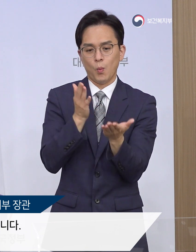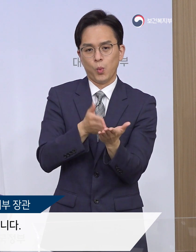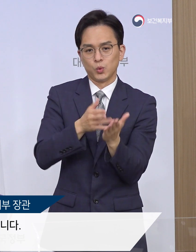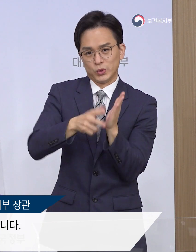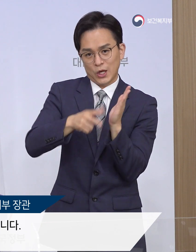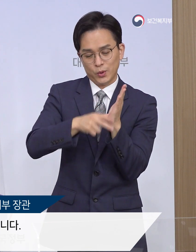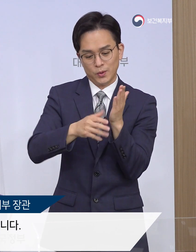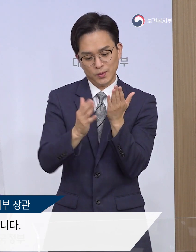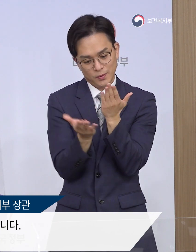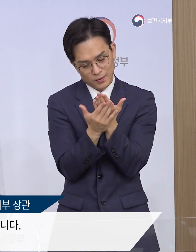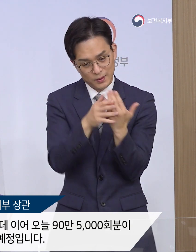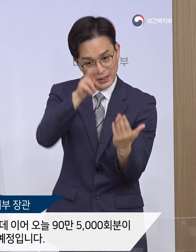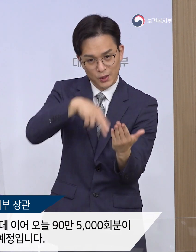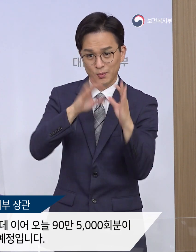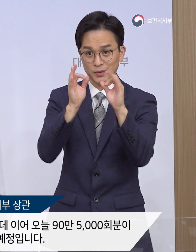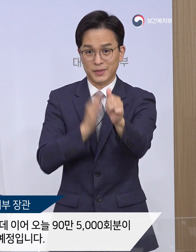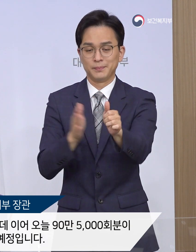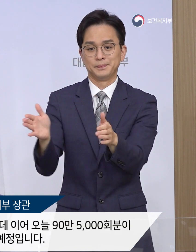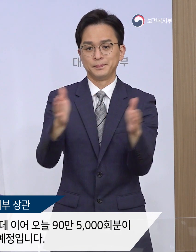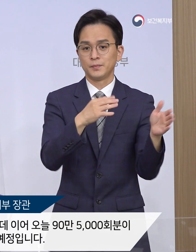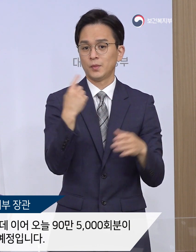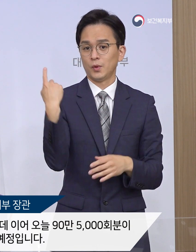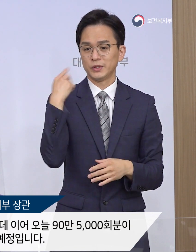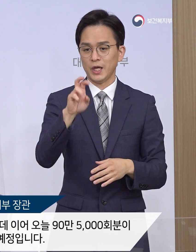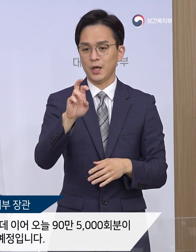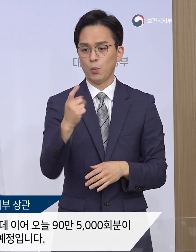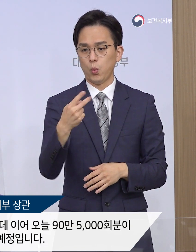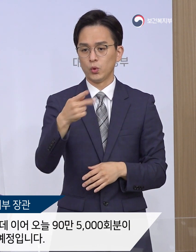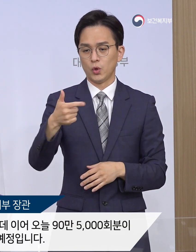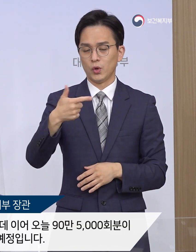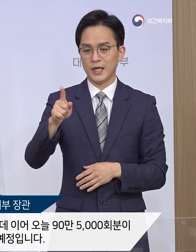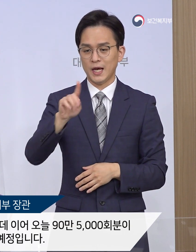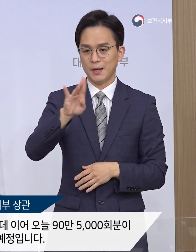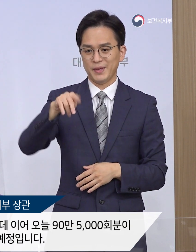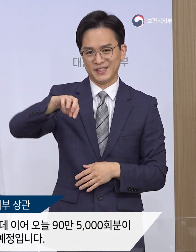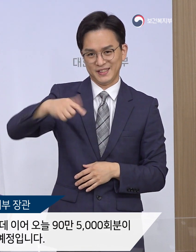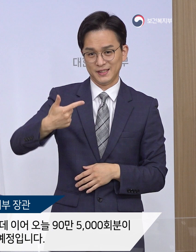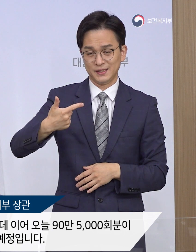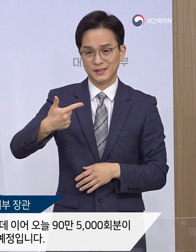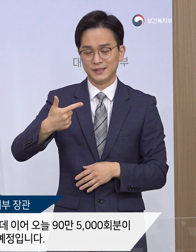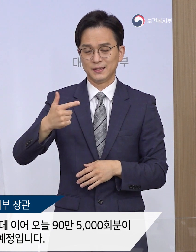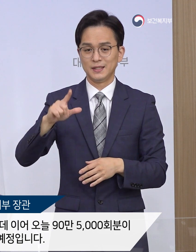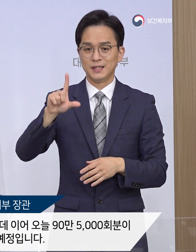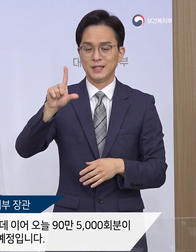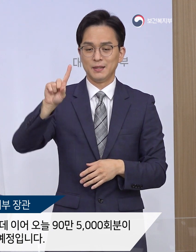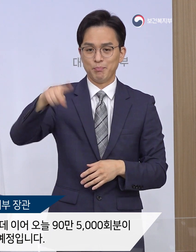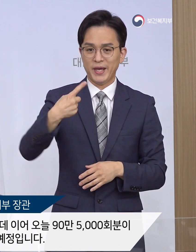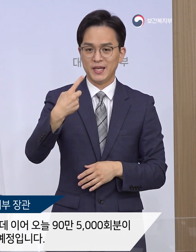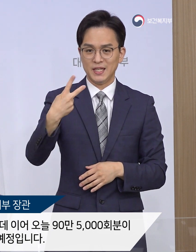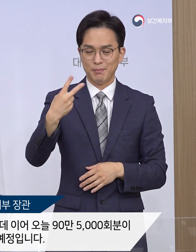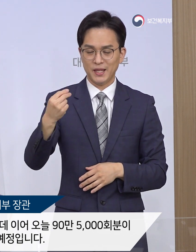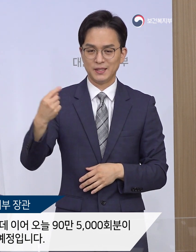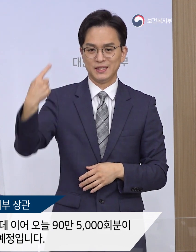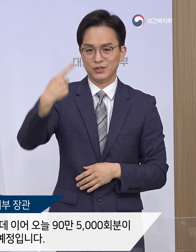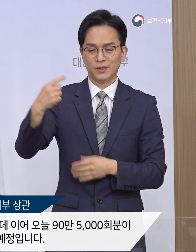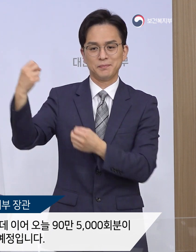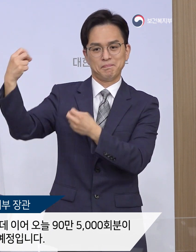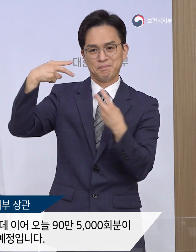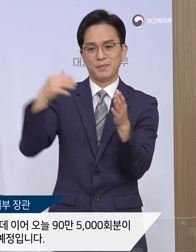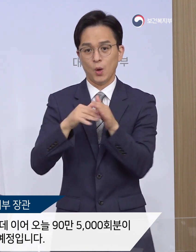대해 말씀드리겠습니다. 어제 모더나 백신 102만 1천 회분이 도착한 데 이어 오늘 90만